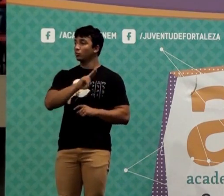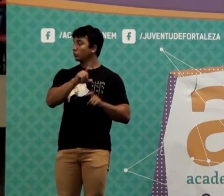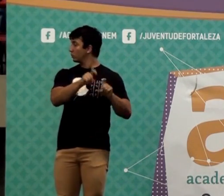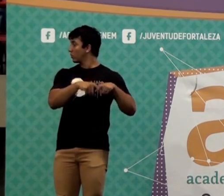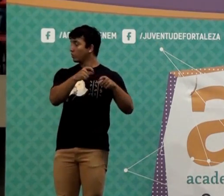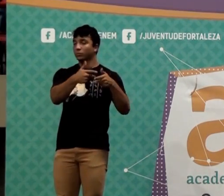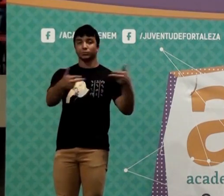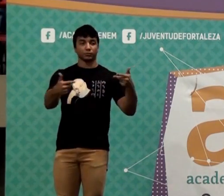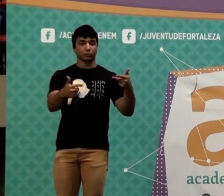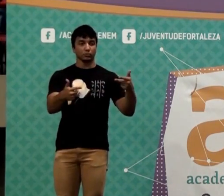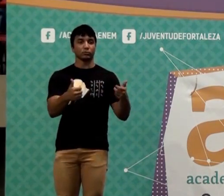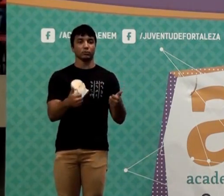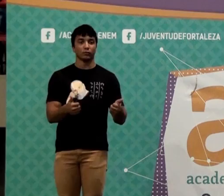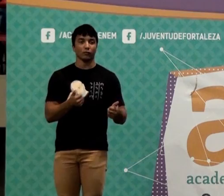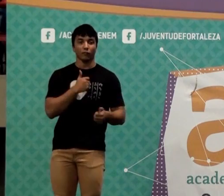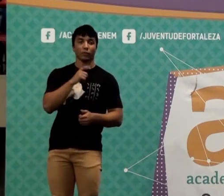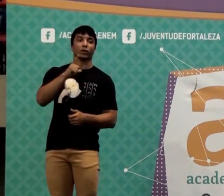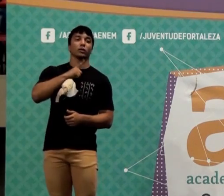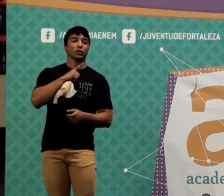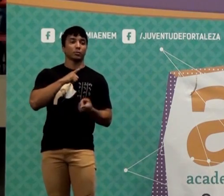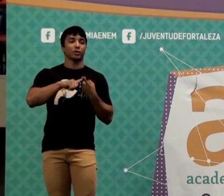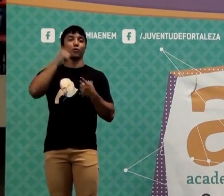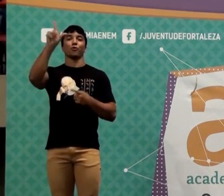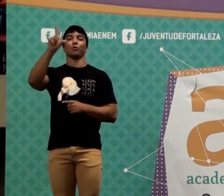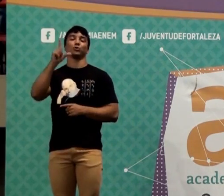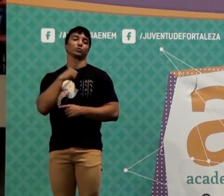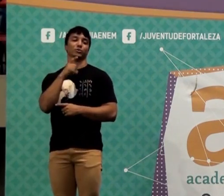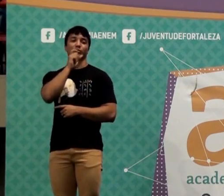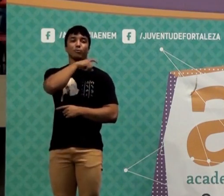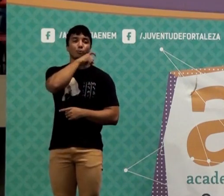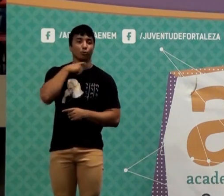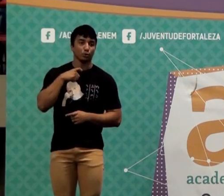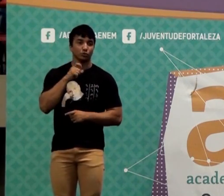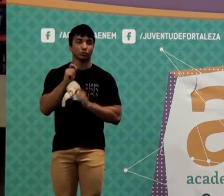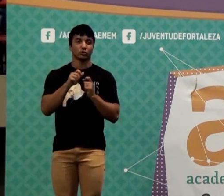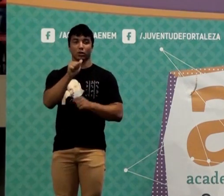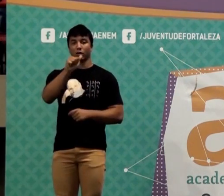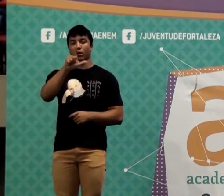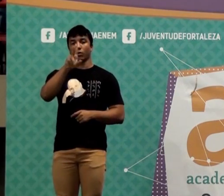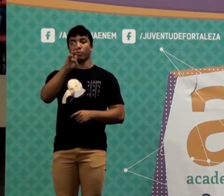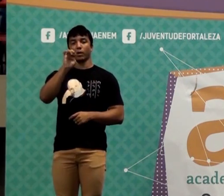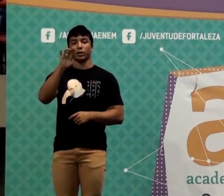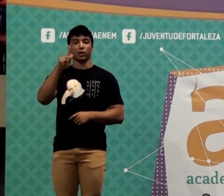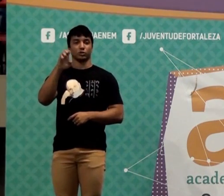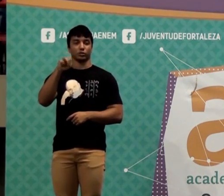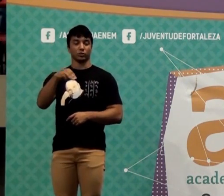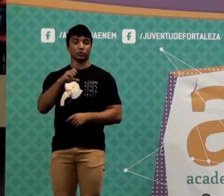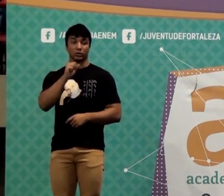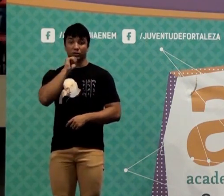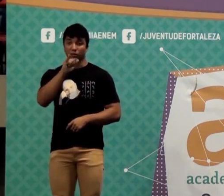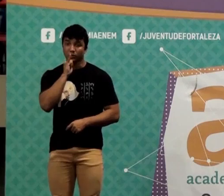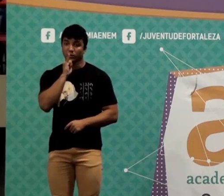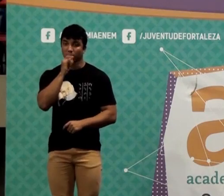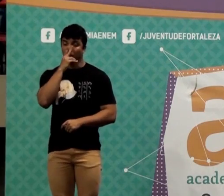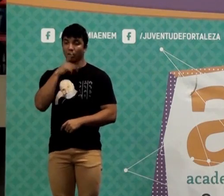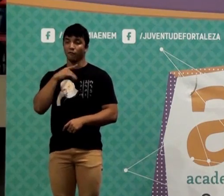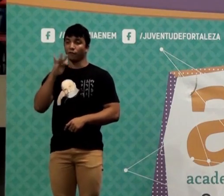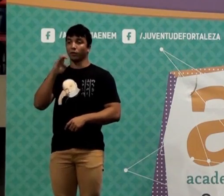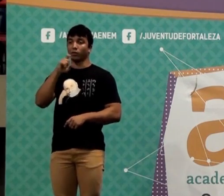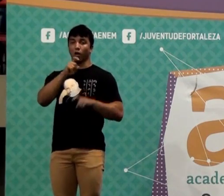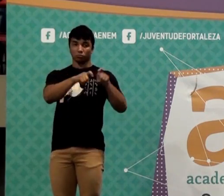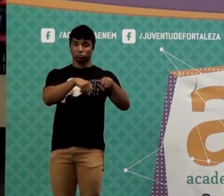taxa. Aí tu teve o filho, tu vai pagar a taxa. Se tua família tem 10 pessoas, paga a taxa pelas 10